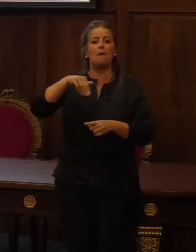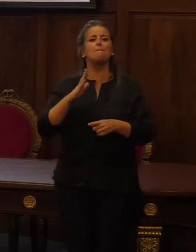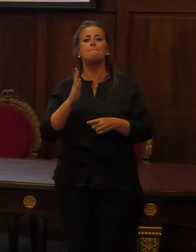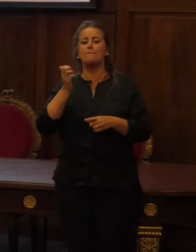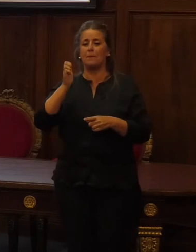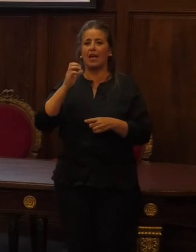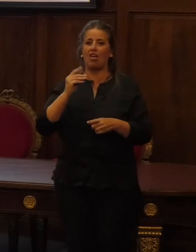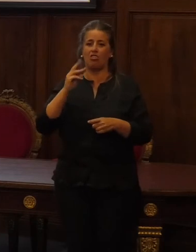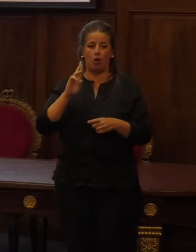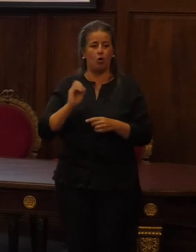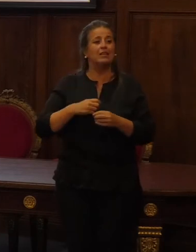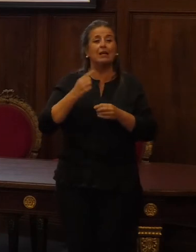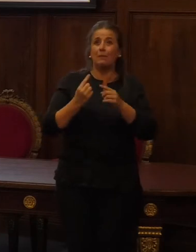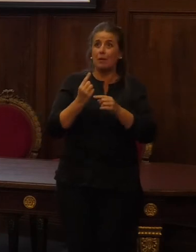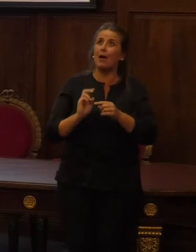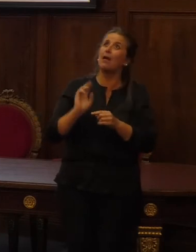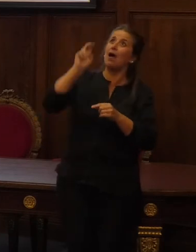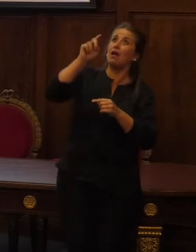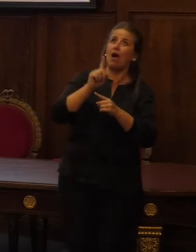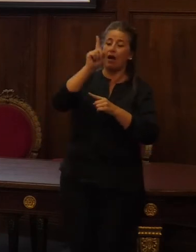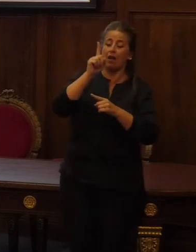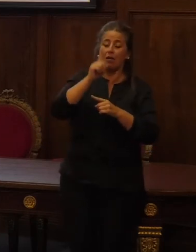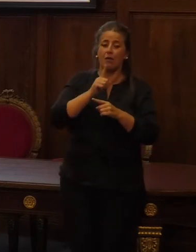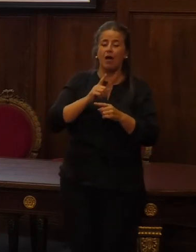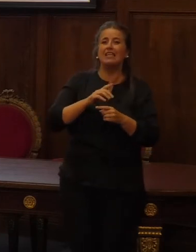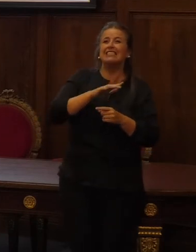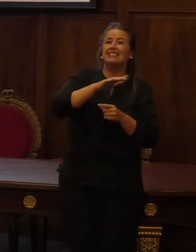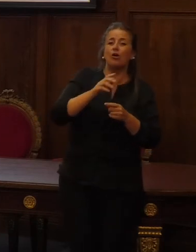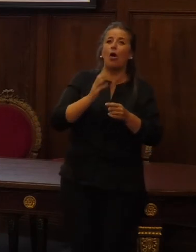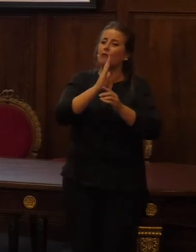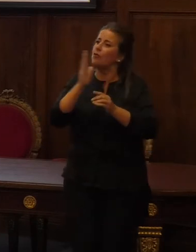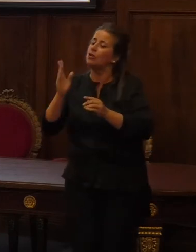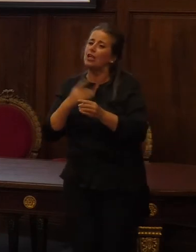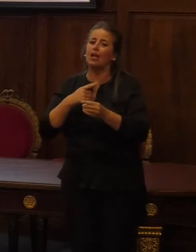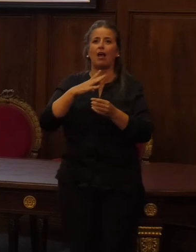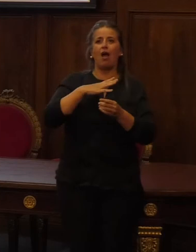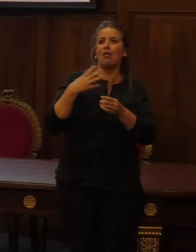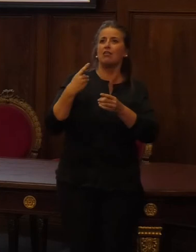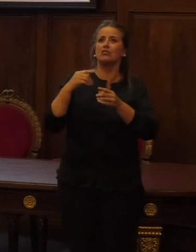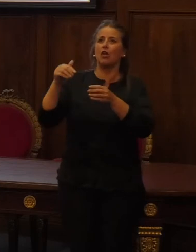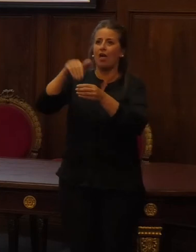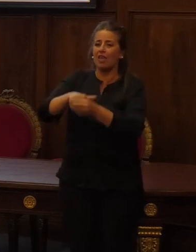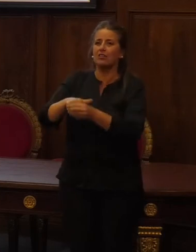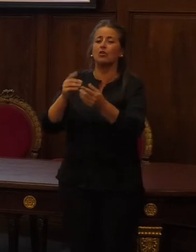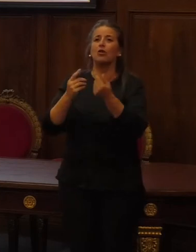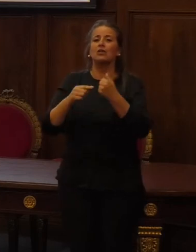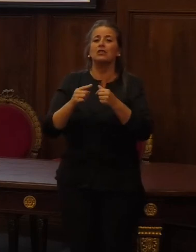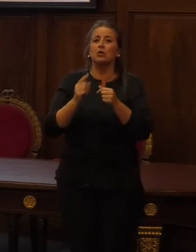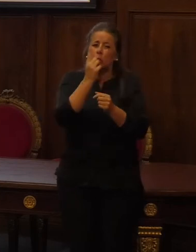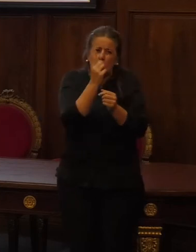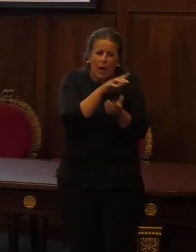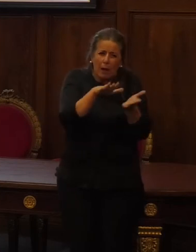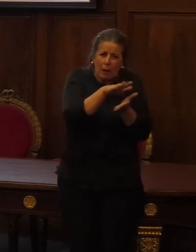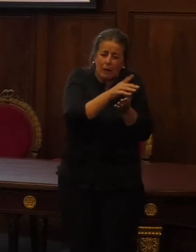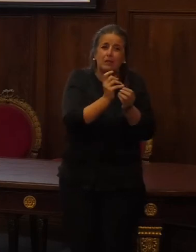piso era todo el aparato administrativo, biblioteca, decanato y una sala para reunirnos los